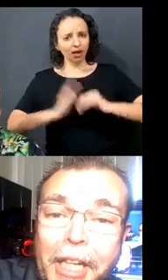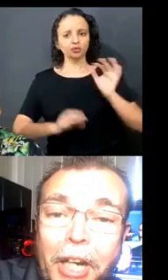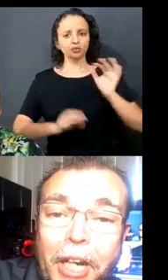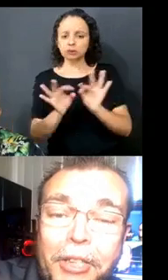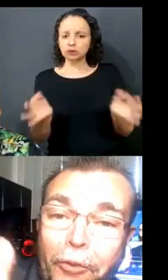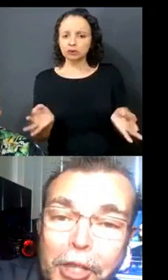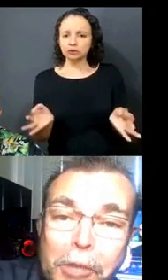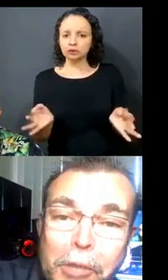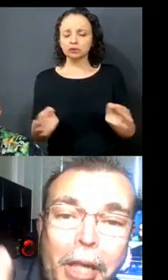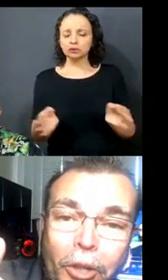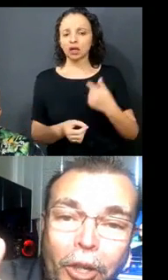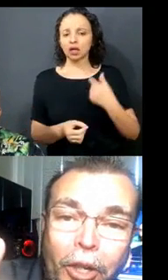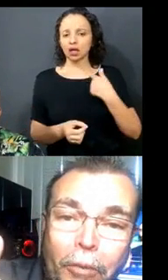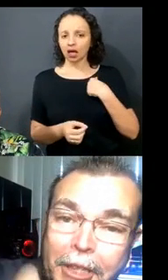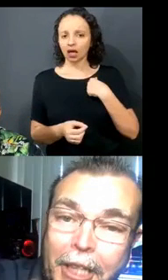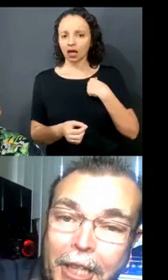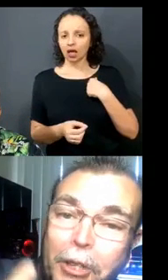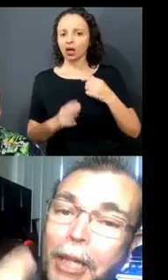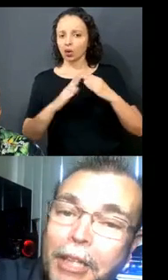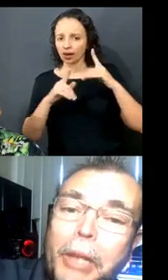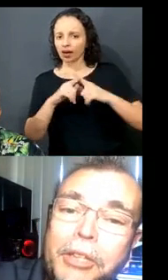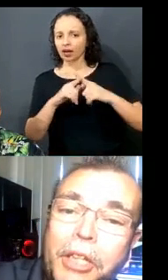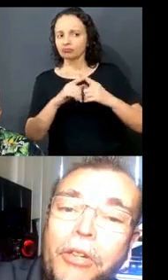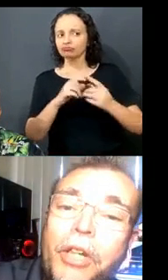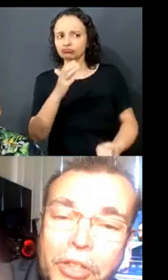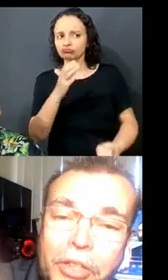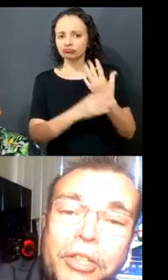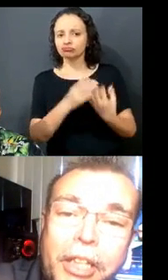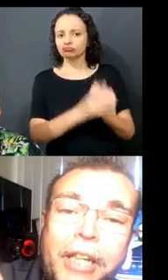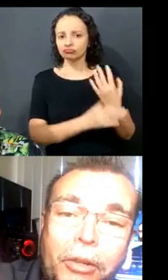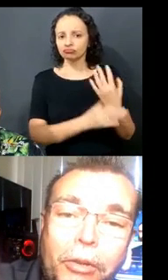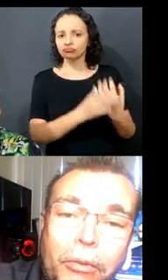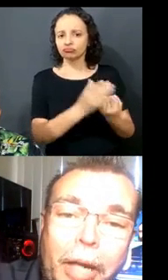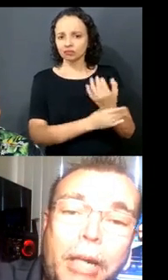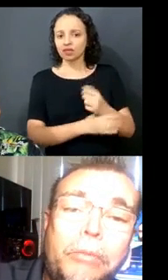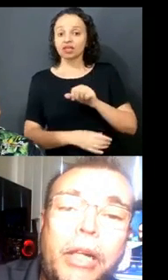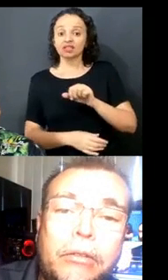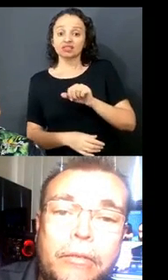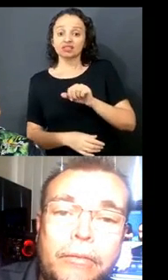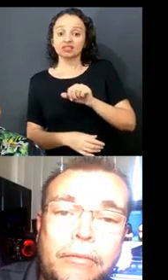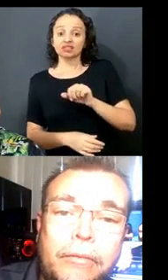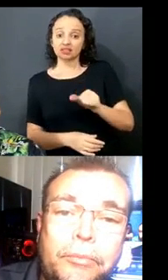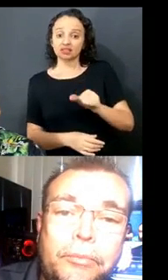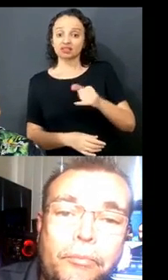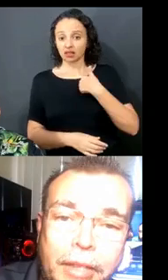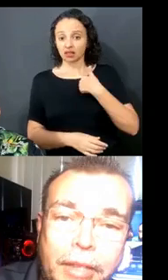plantando igreja. Agora, se eu fosse pastor, presidente de uma igreja no Brasil, eu sei que eu estaria com máscara branca.